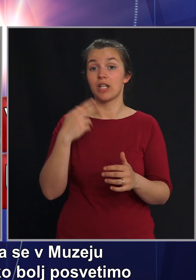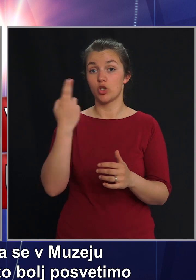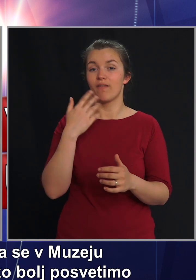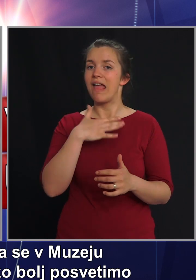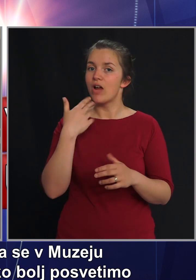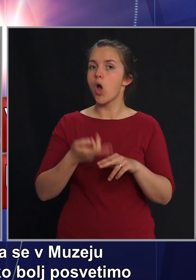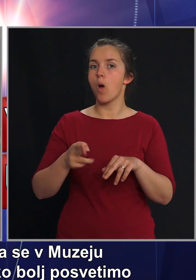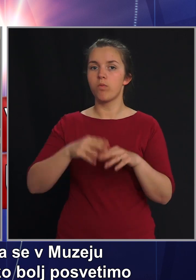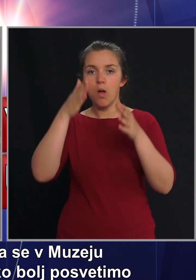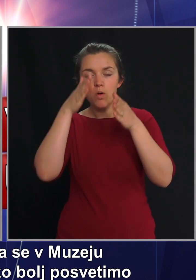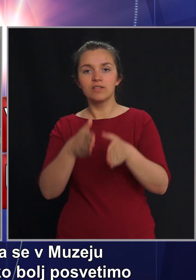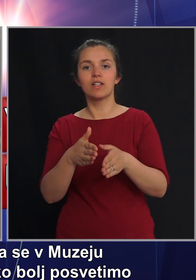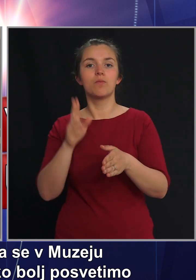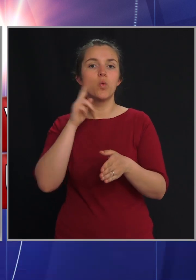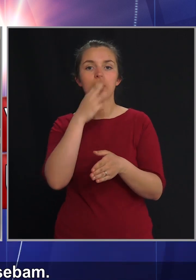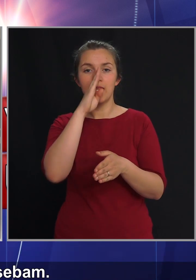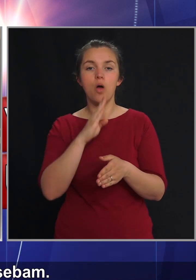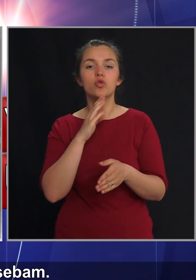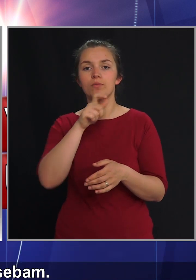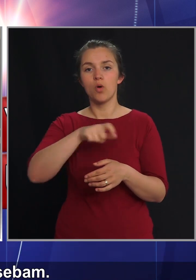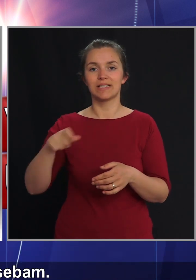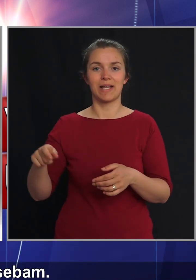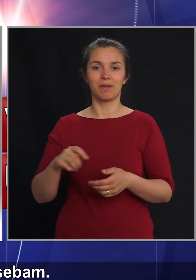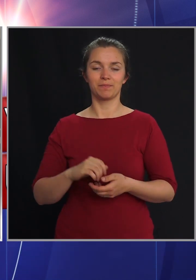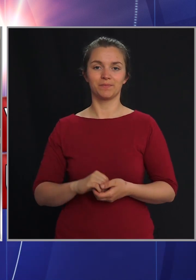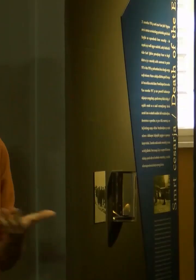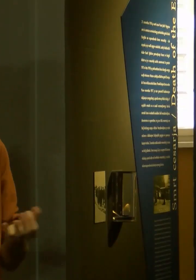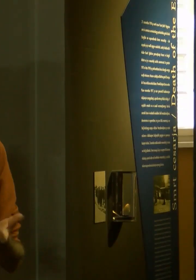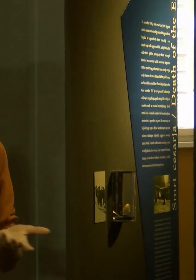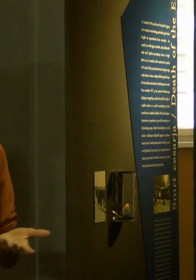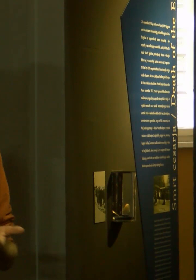zgodovine Slovenije veliko bolj posvetimo gluhim in naglušnim osebam.